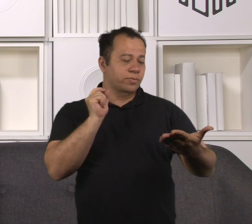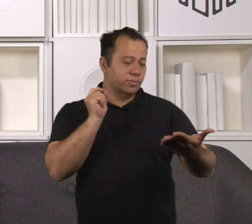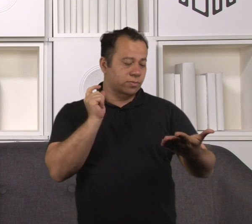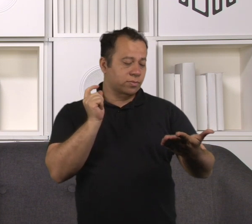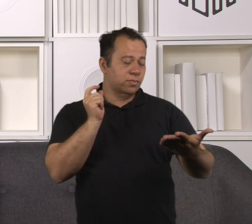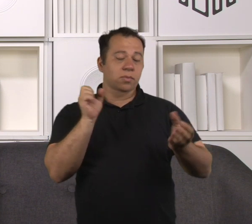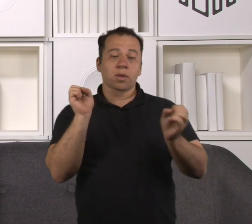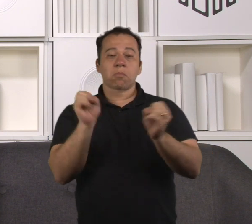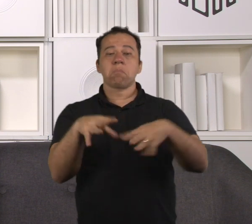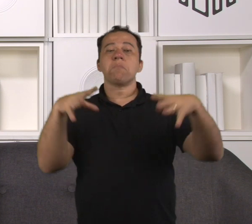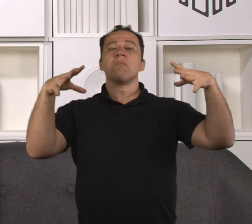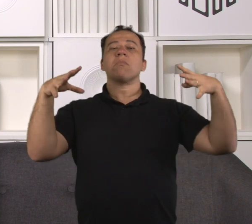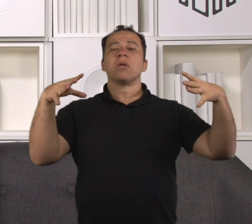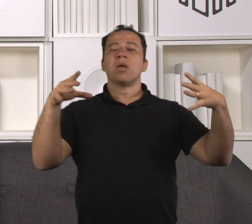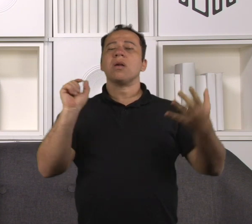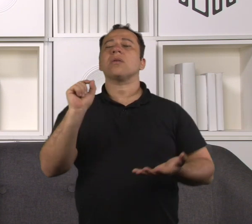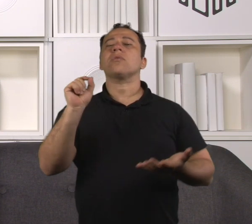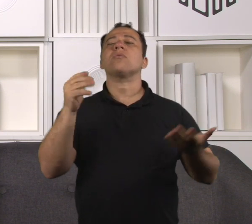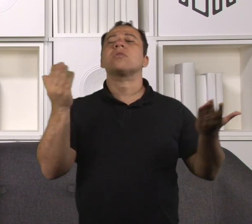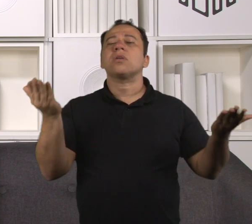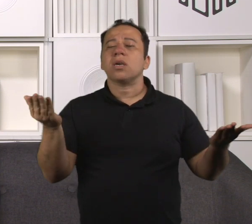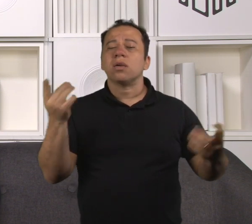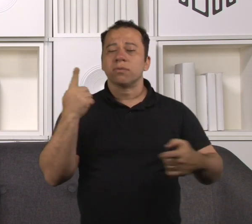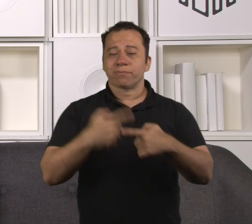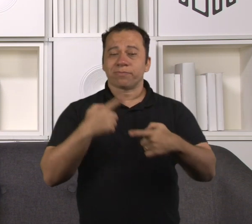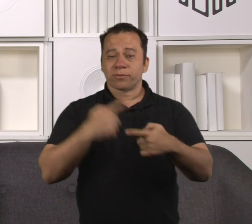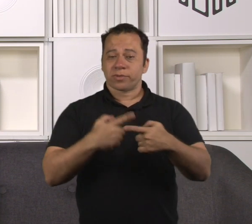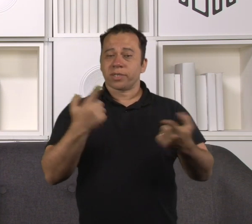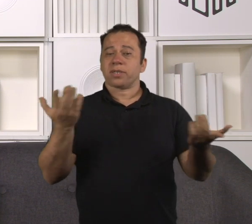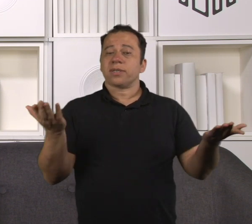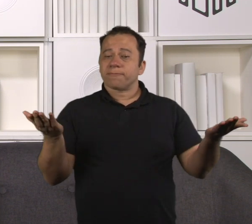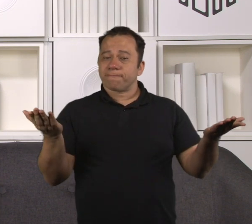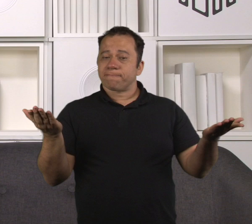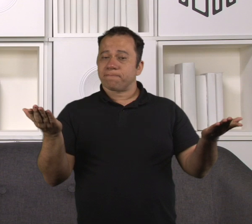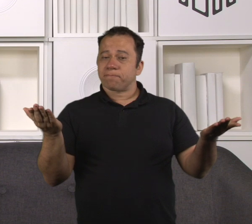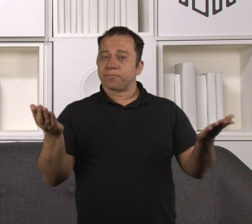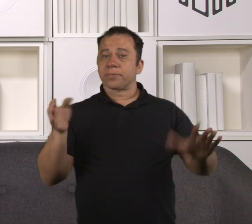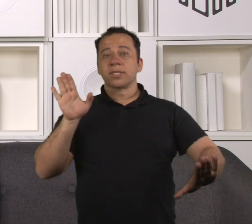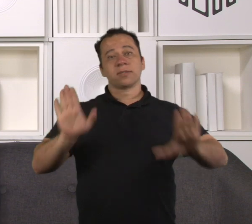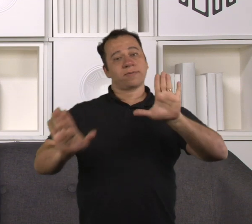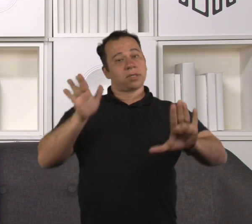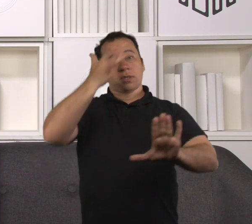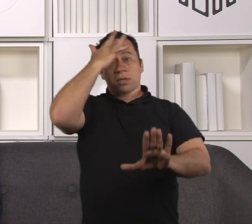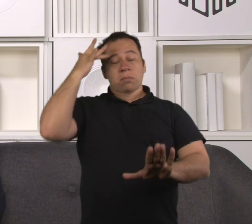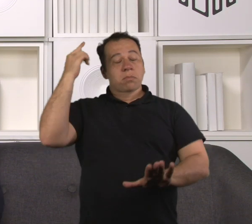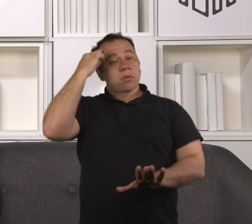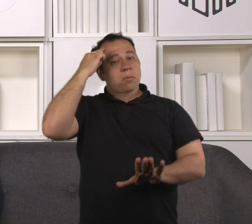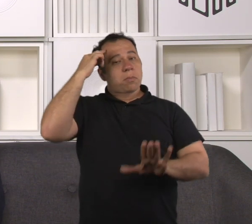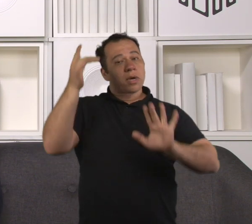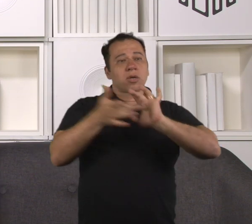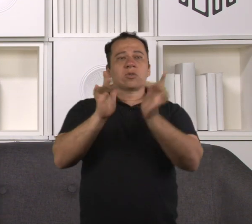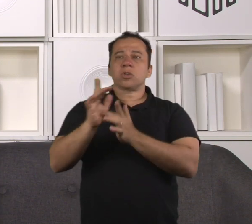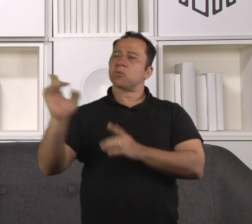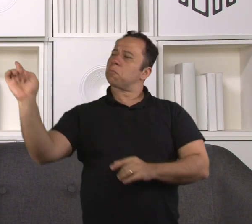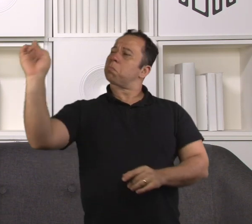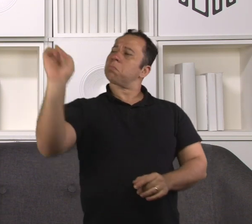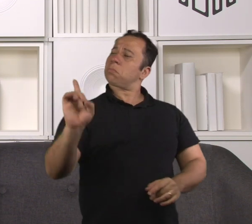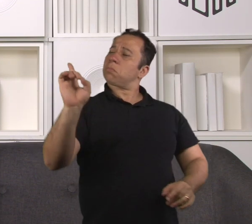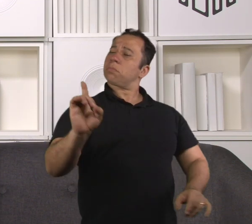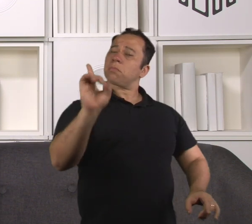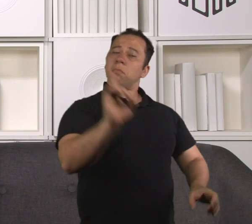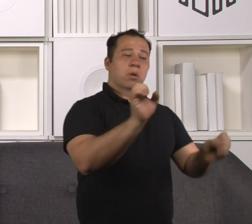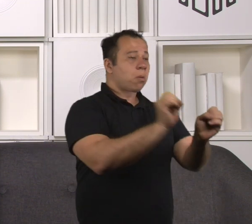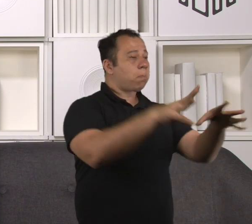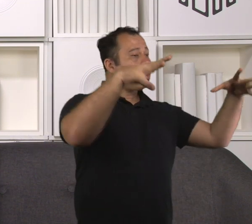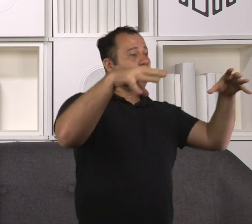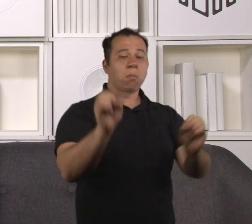respeito dos milagres. Então, a maioria das pessoas pensa que Jesus realizou os milagres que realizou